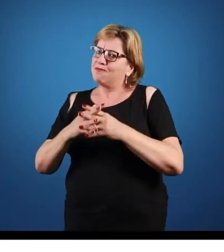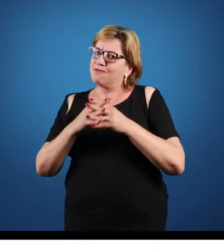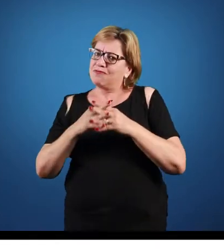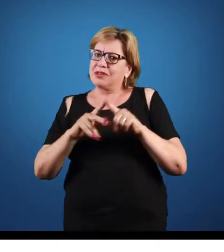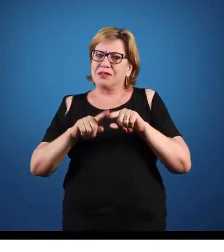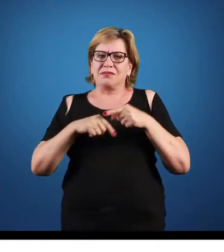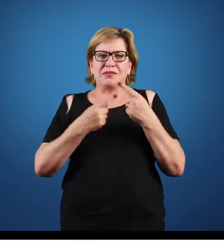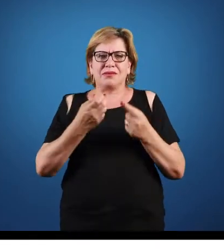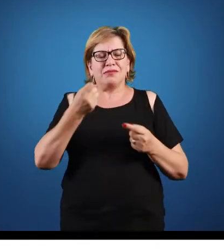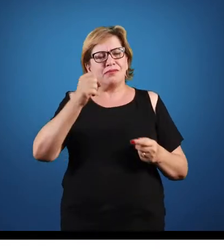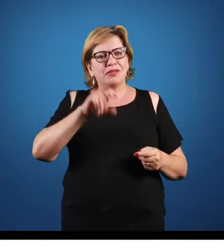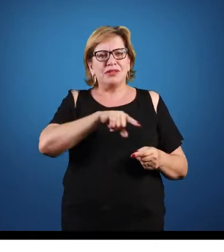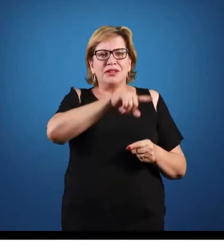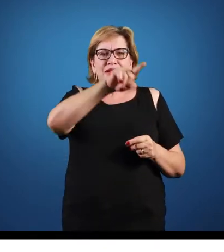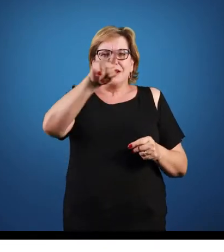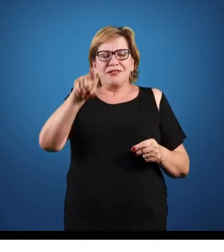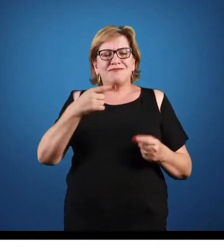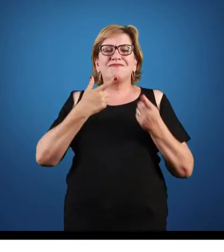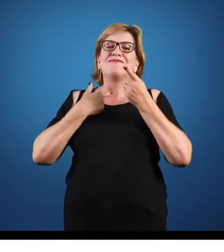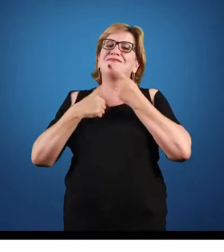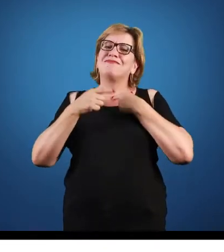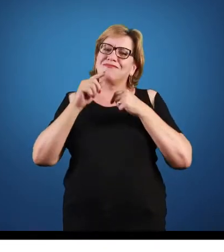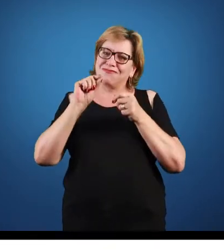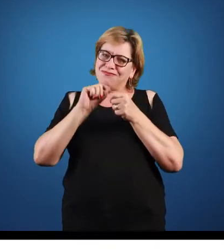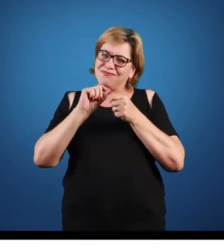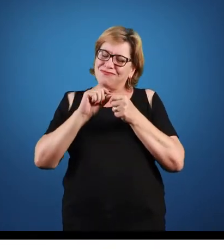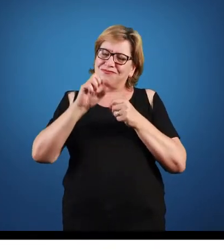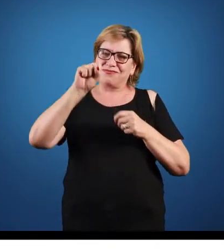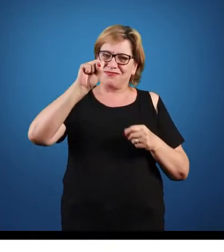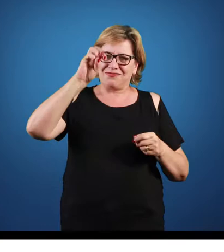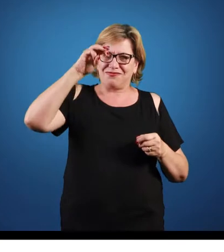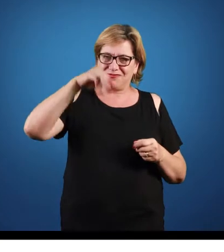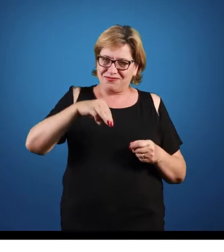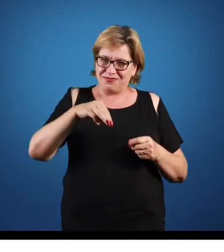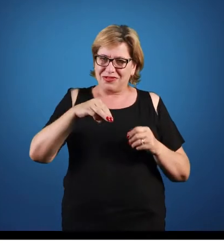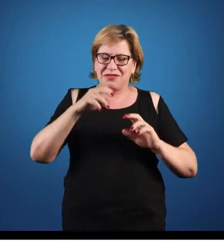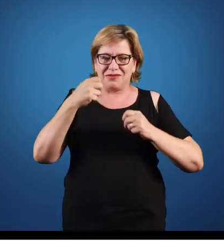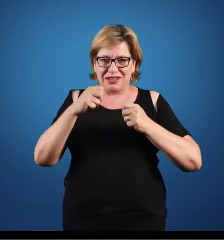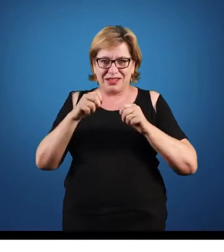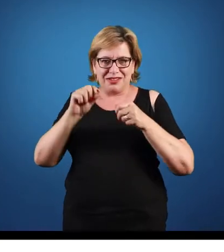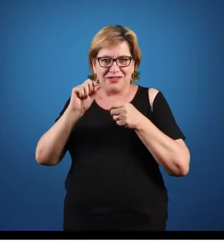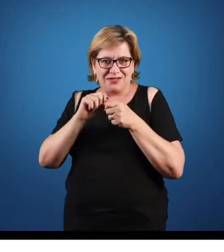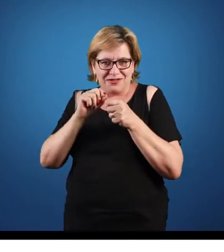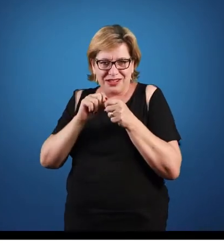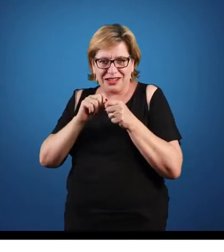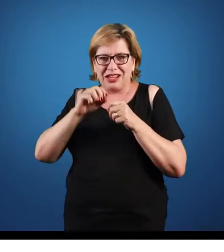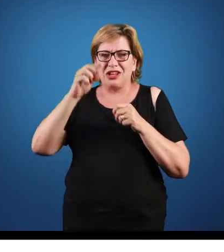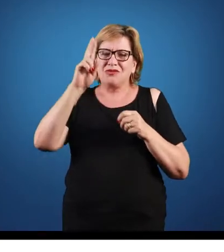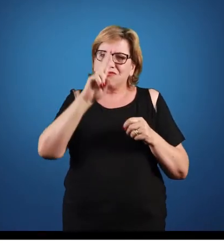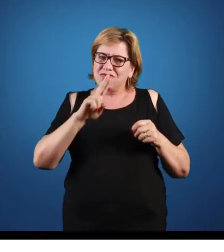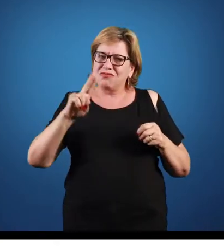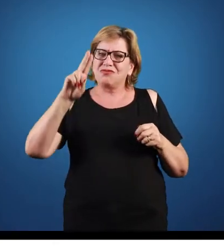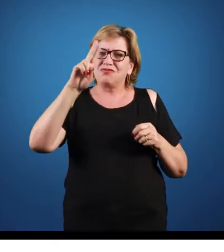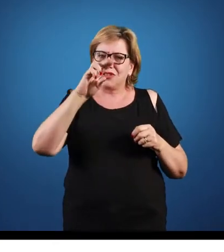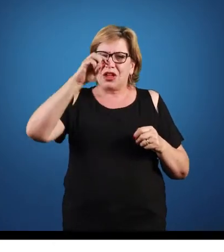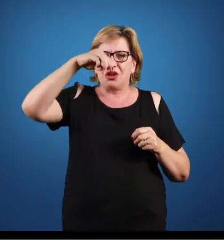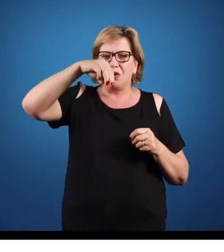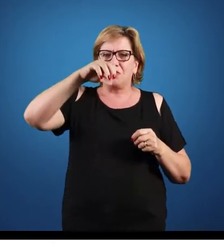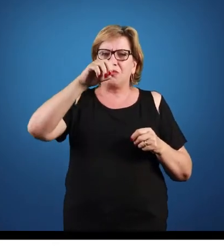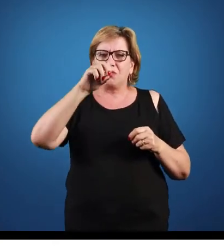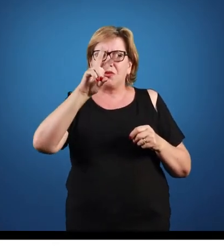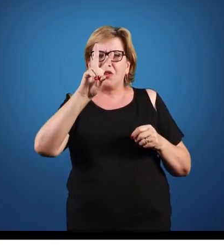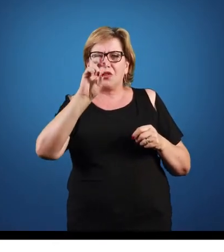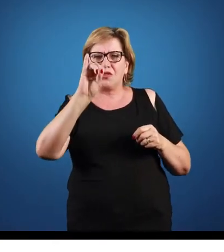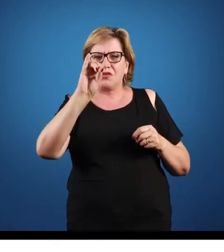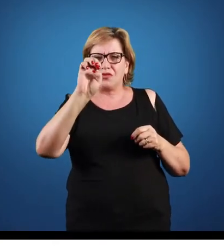mas se você é diversos de interesse em fazer stop motion vai ser necessário que você saiba movimentar é editar com o movimento é um mínimo o que é exigido